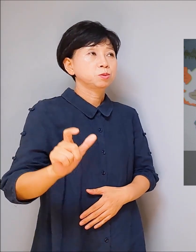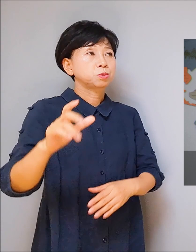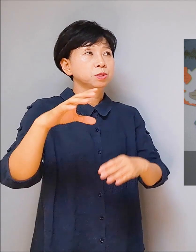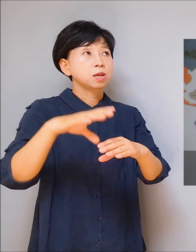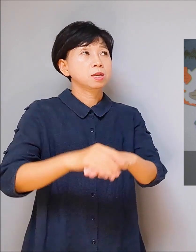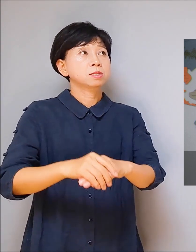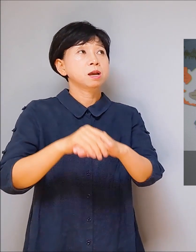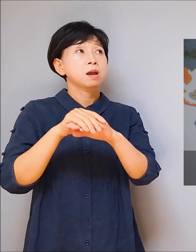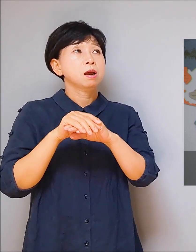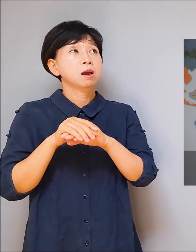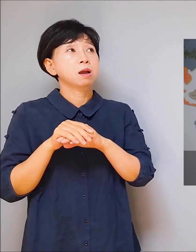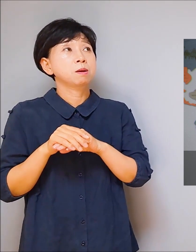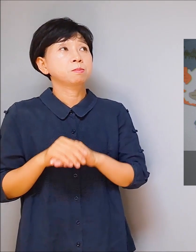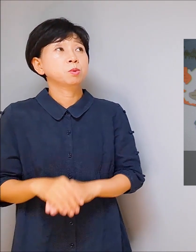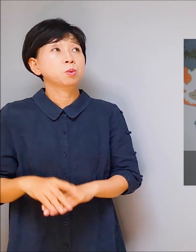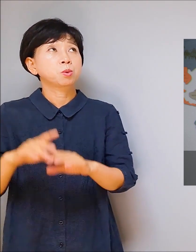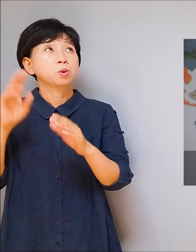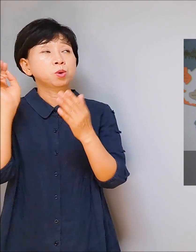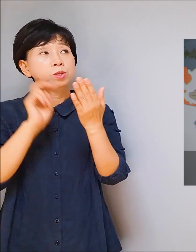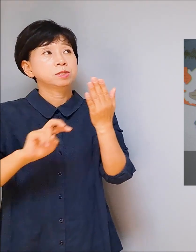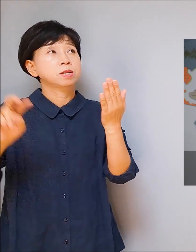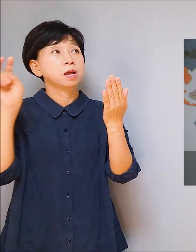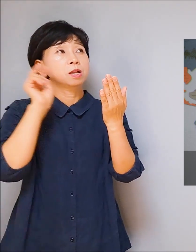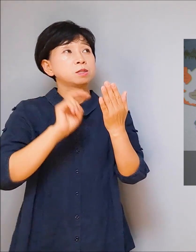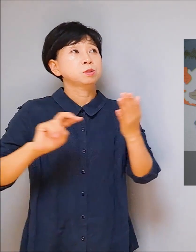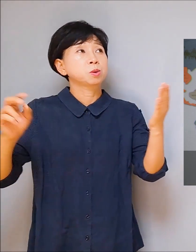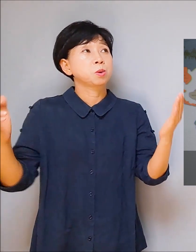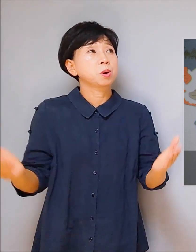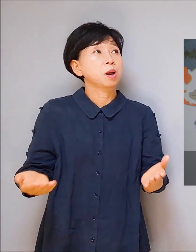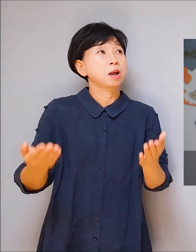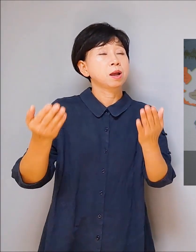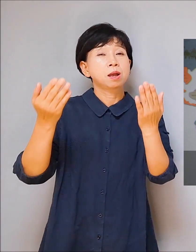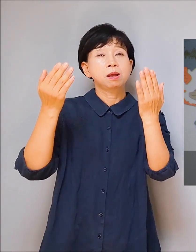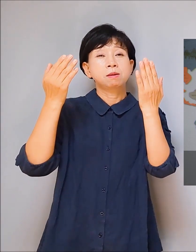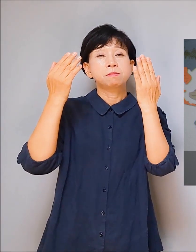손을 굳게 잡고